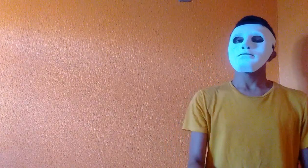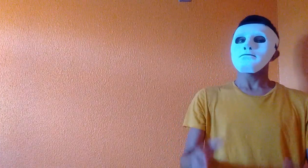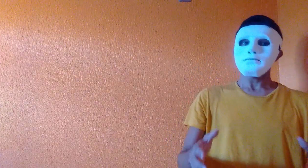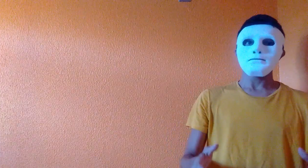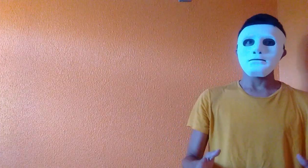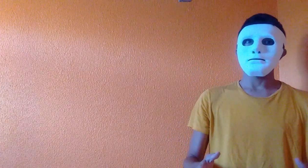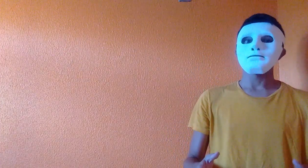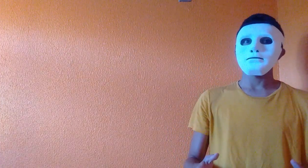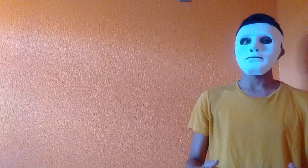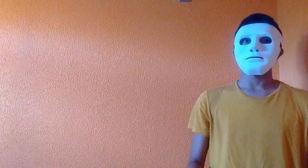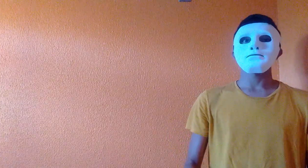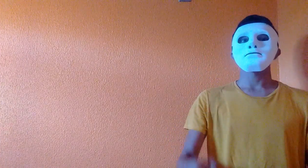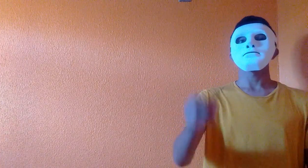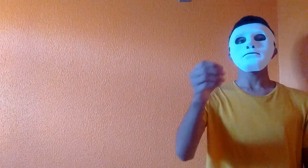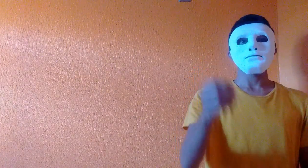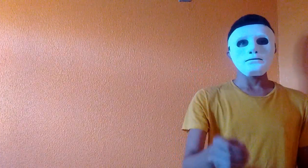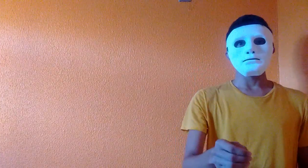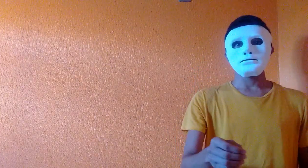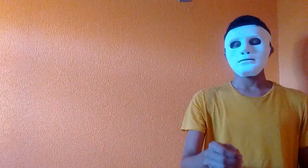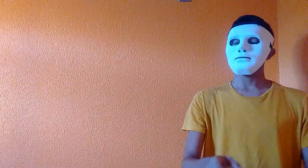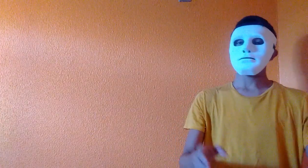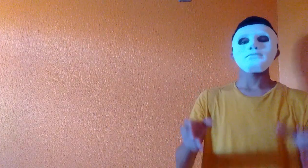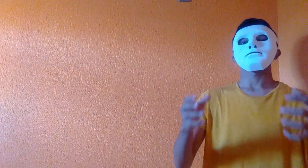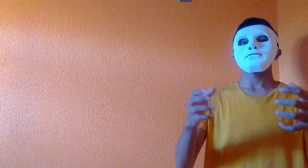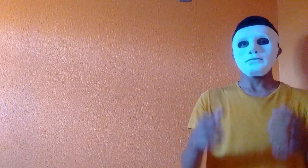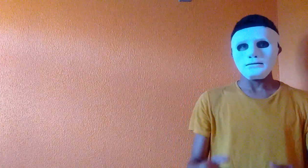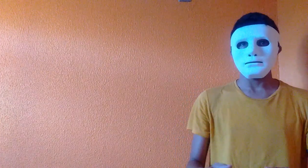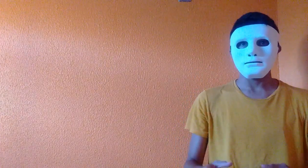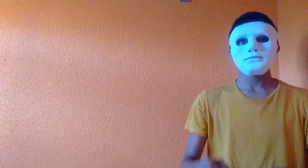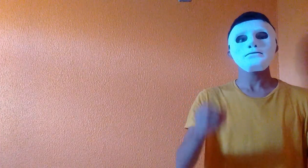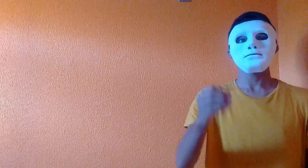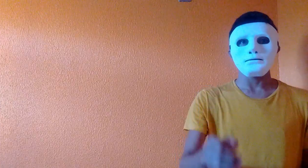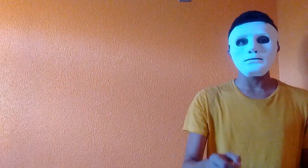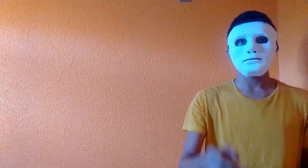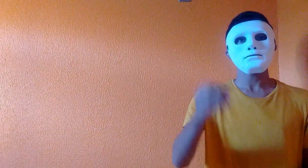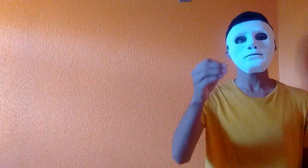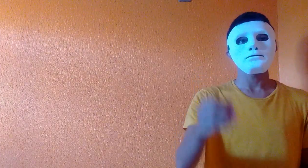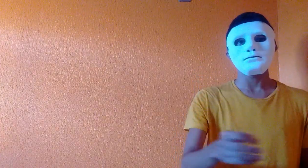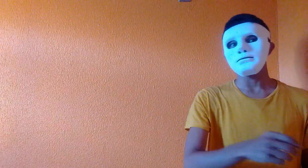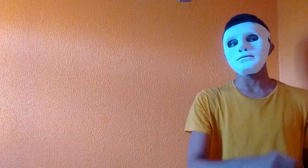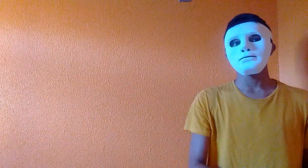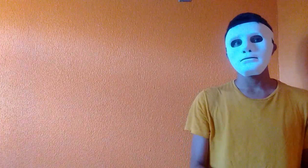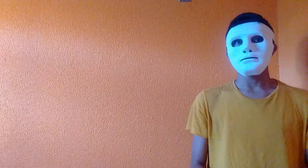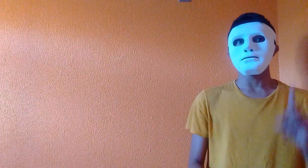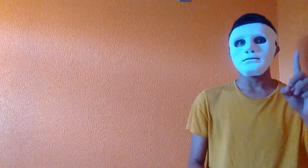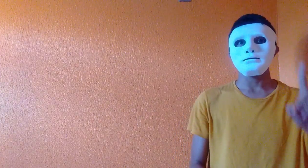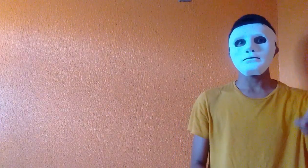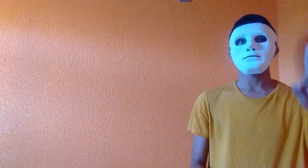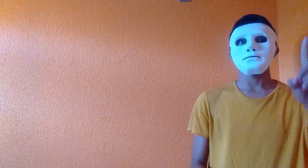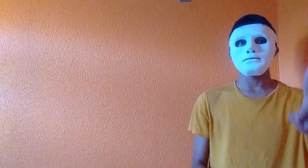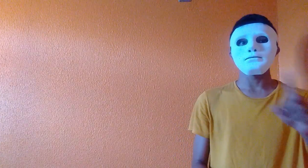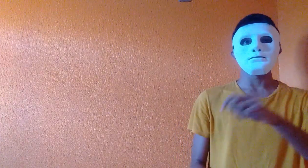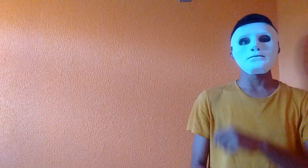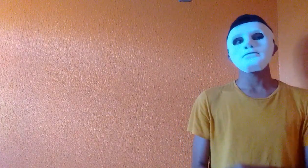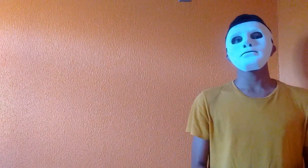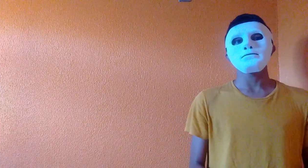pode abrigar a bactéria salmonela, que causa diarreia, febre e vômitos, e até óbito em